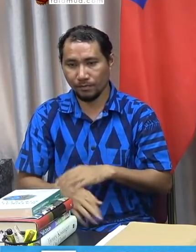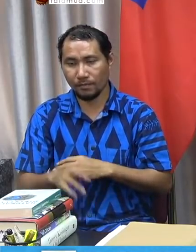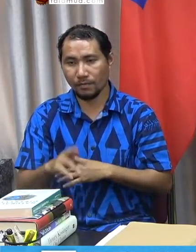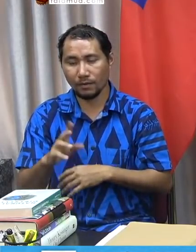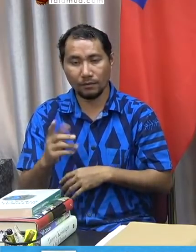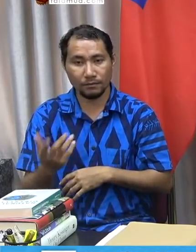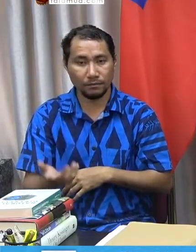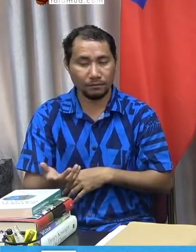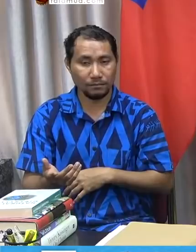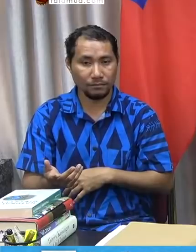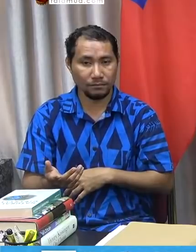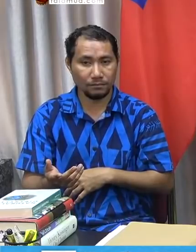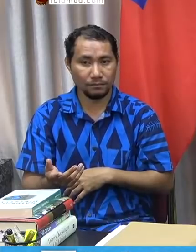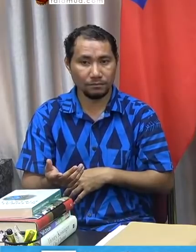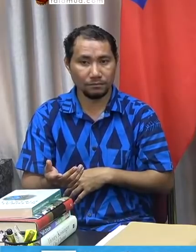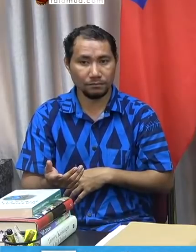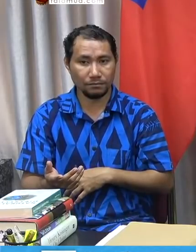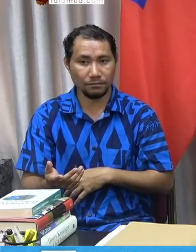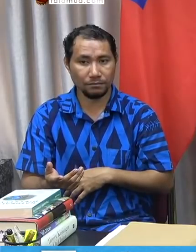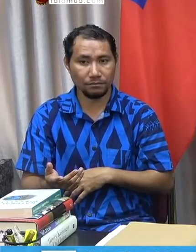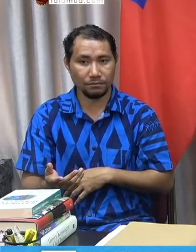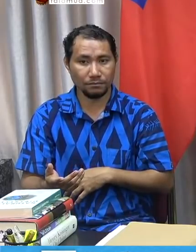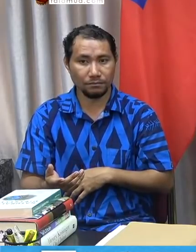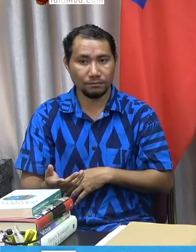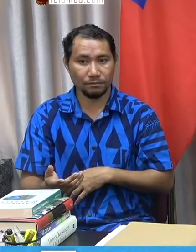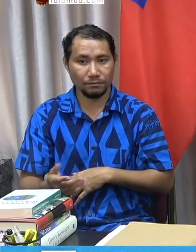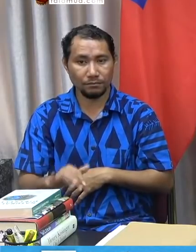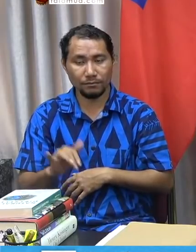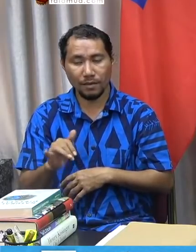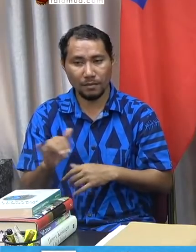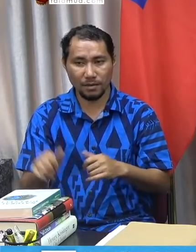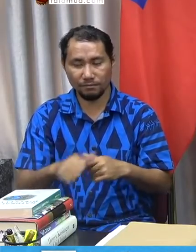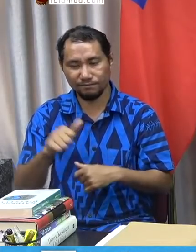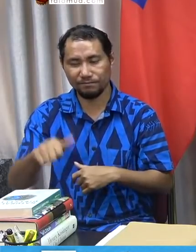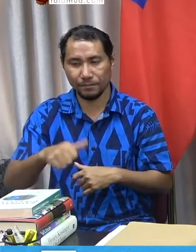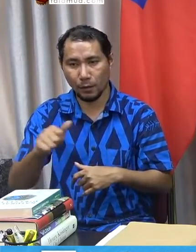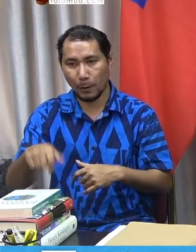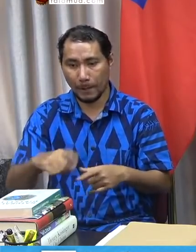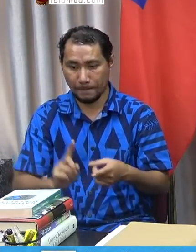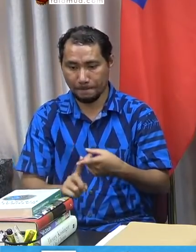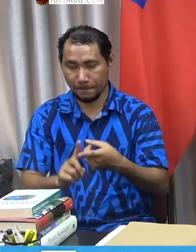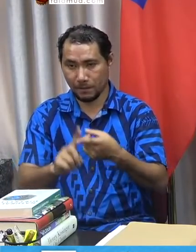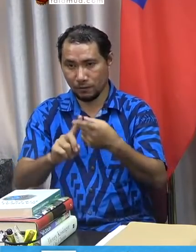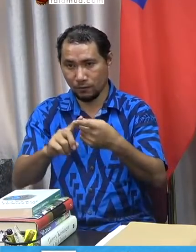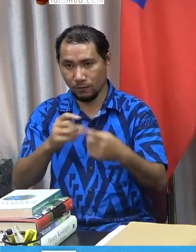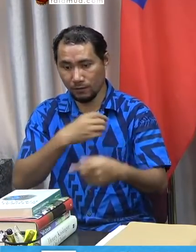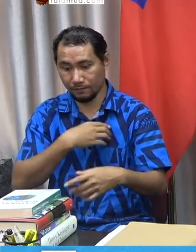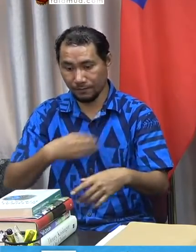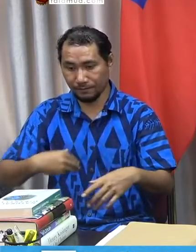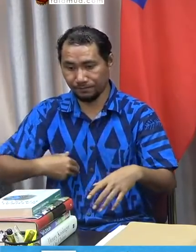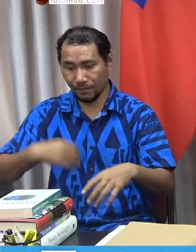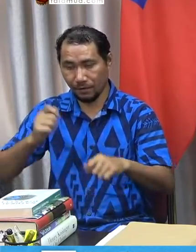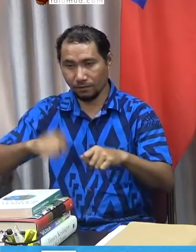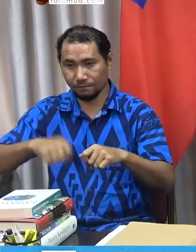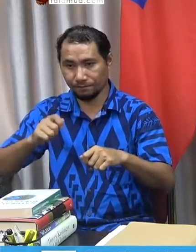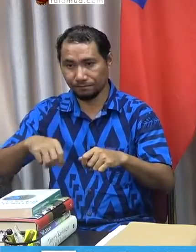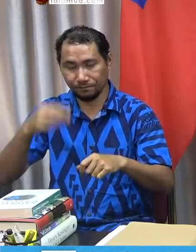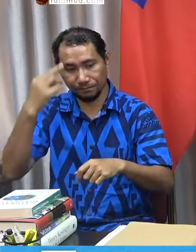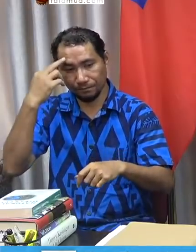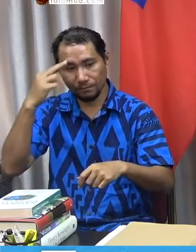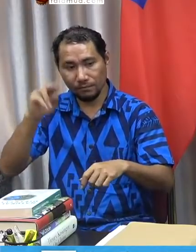ai ia le whaangasolonga o tātou whaamasinonga o whanua maswafa. Ia o sa